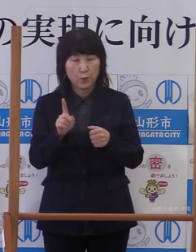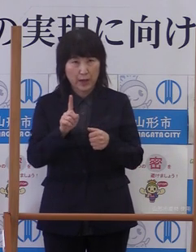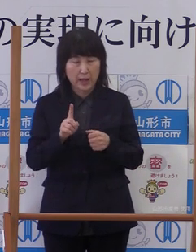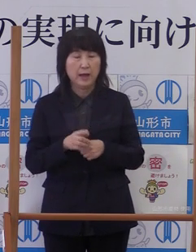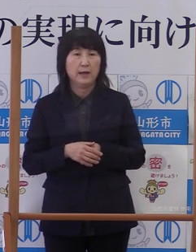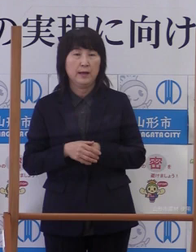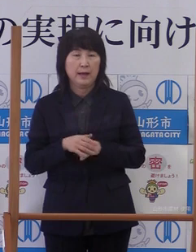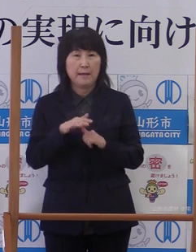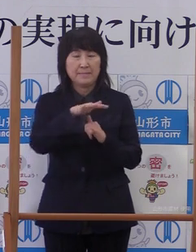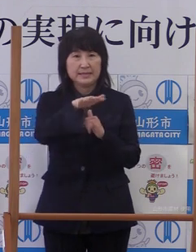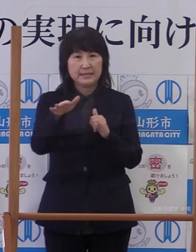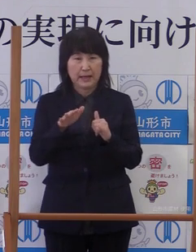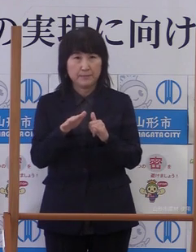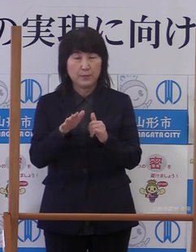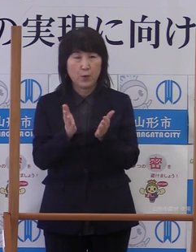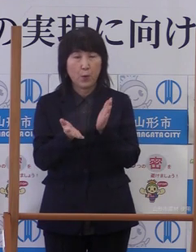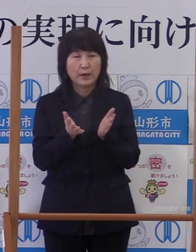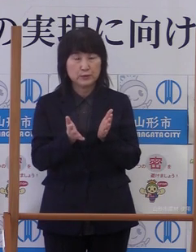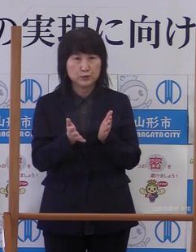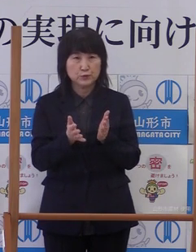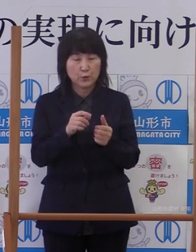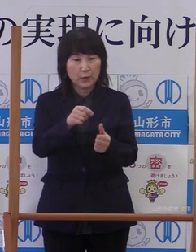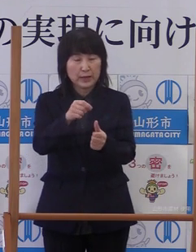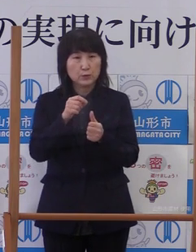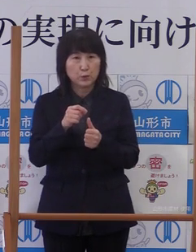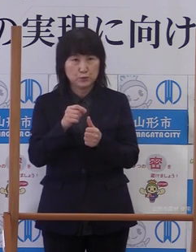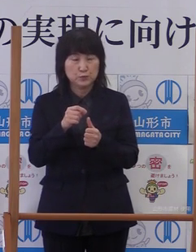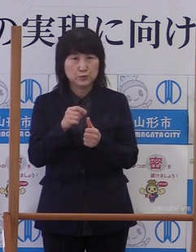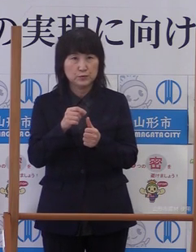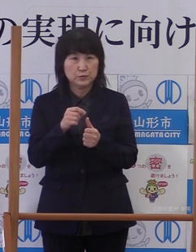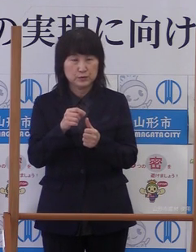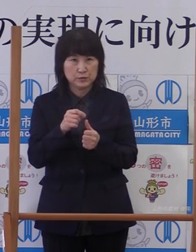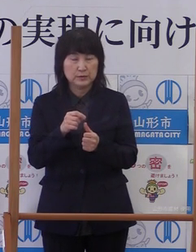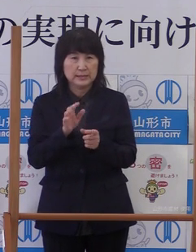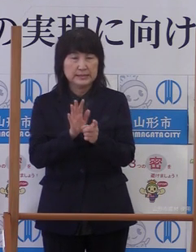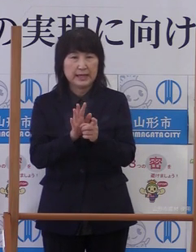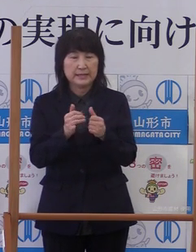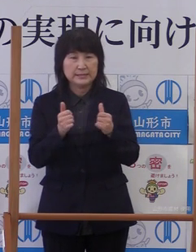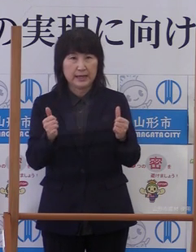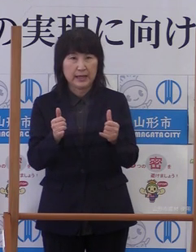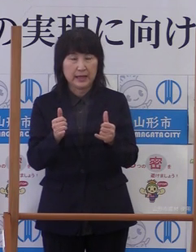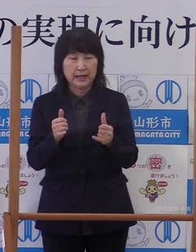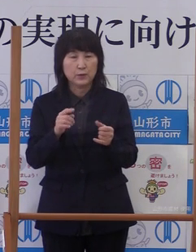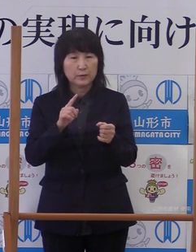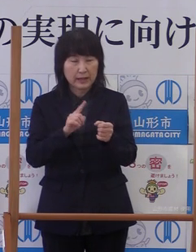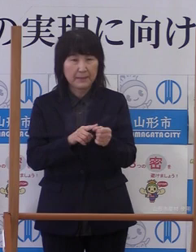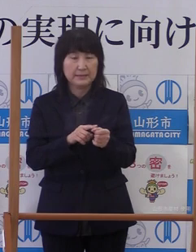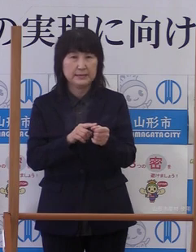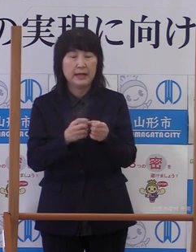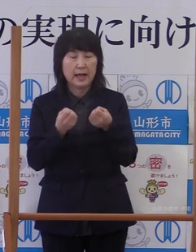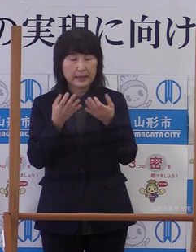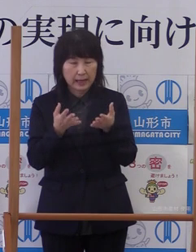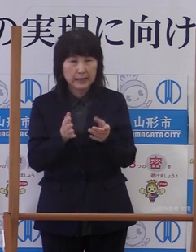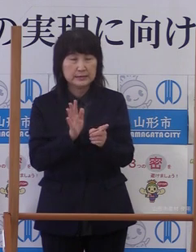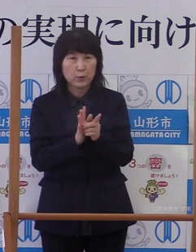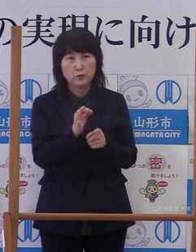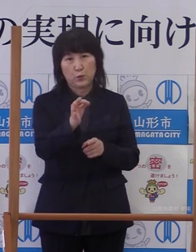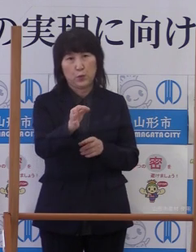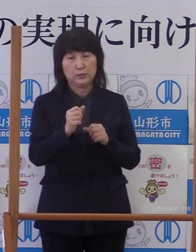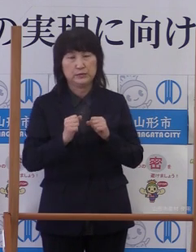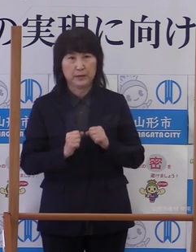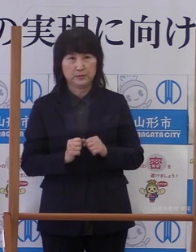保育所等における保育補助者の雇い上げや保育支援者の活用に対して新たに補助を行うと